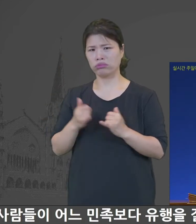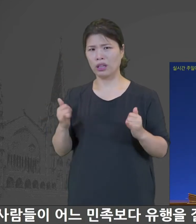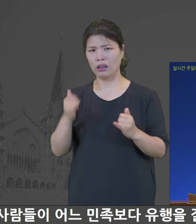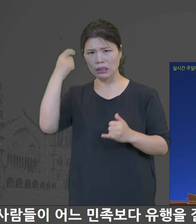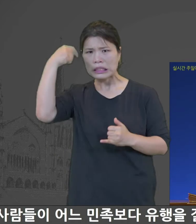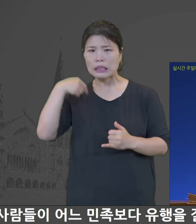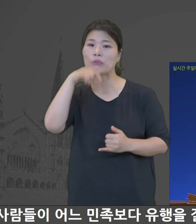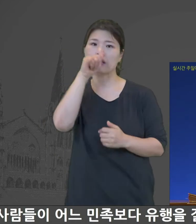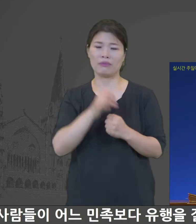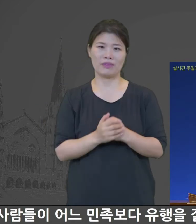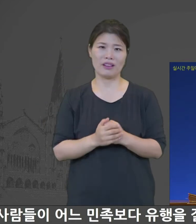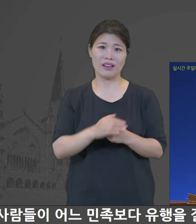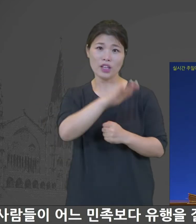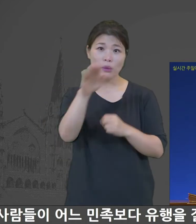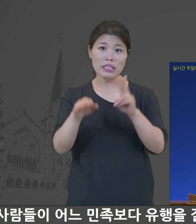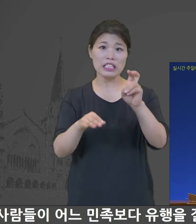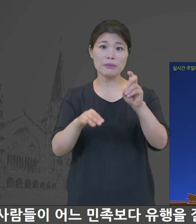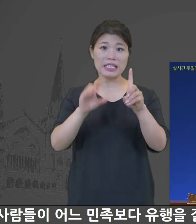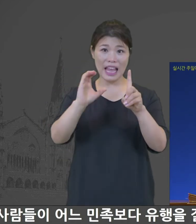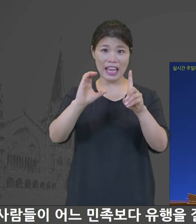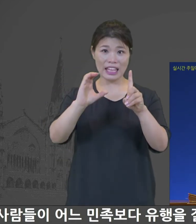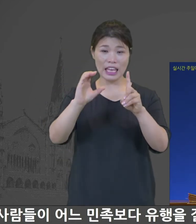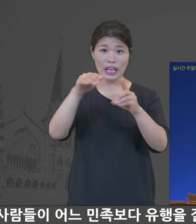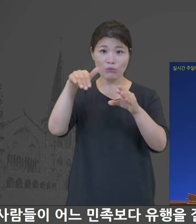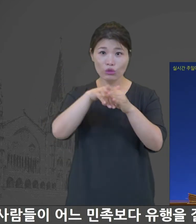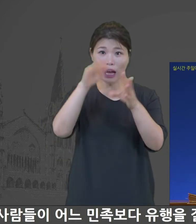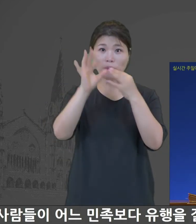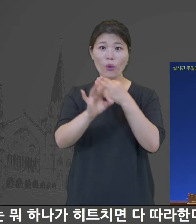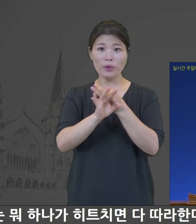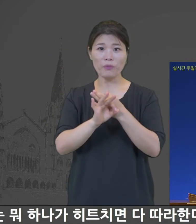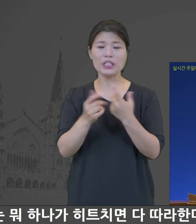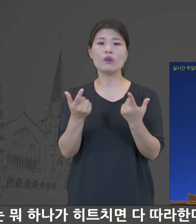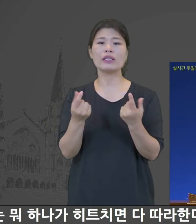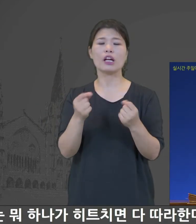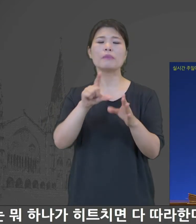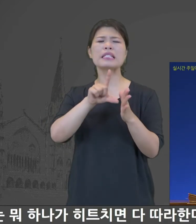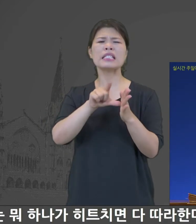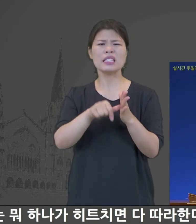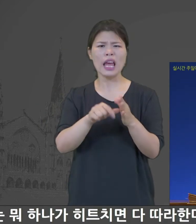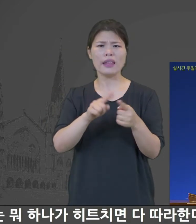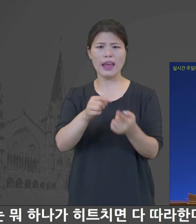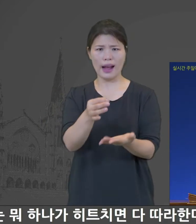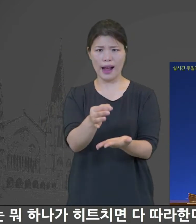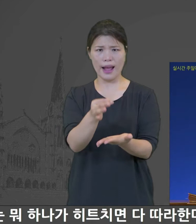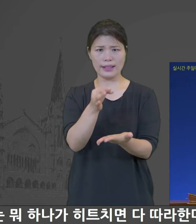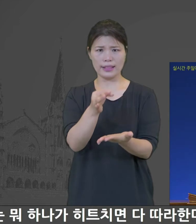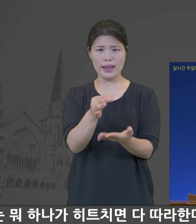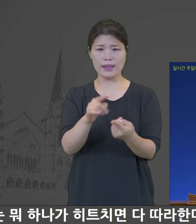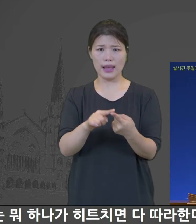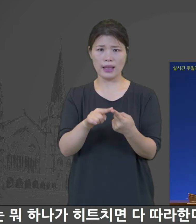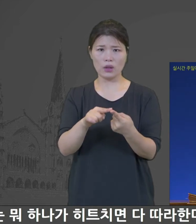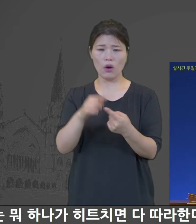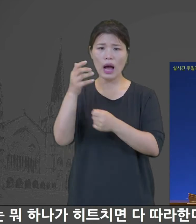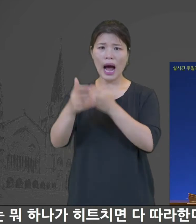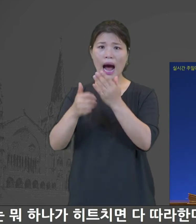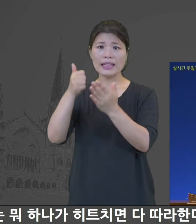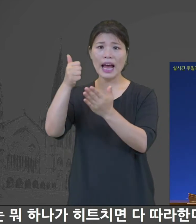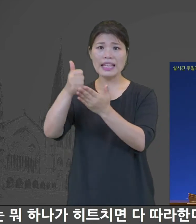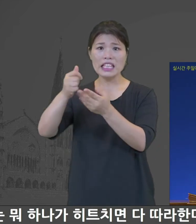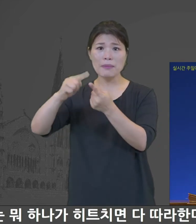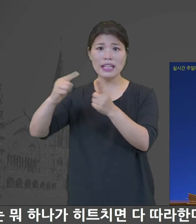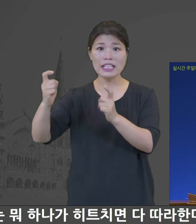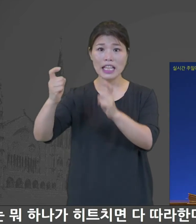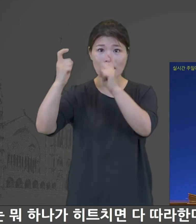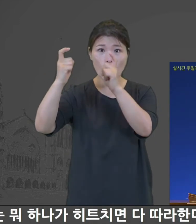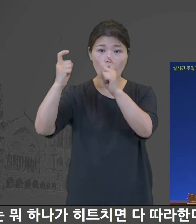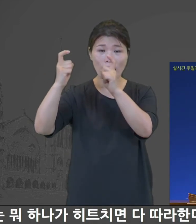여러분, 21세기 문화 가운데 이런 시대의 가치를 하나님을 대적하는